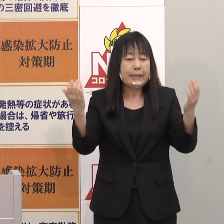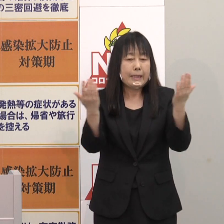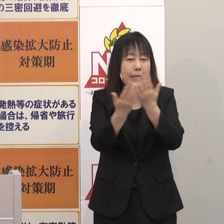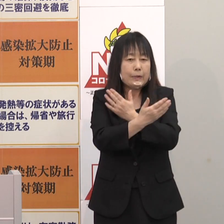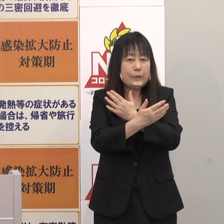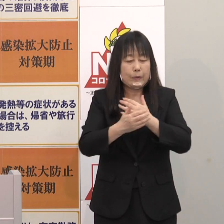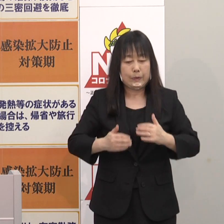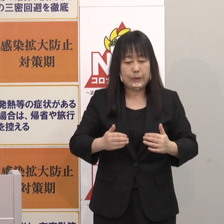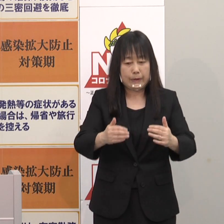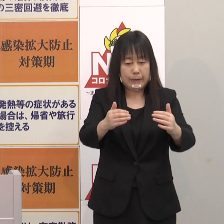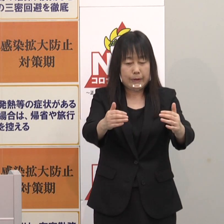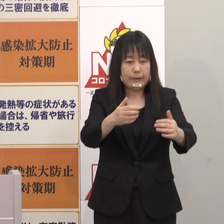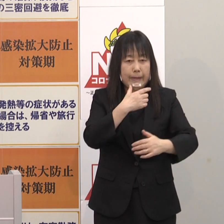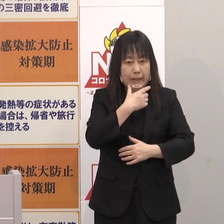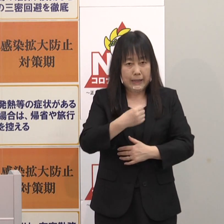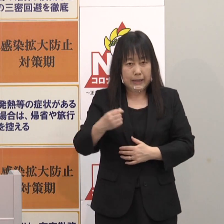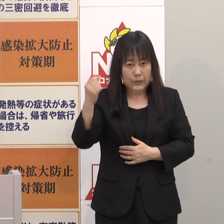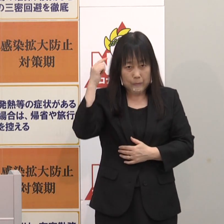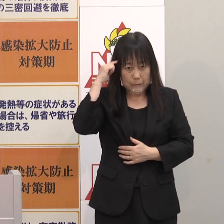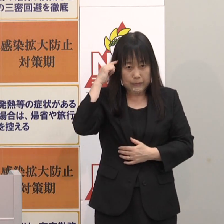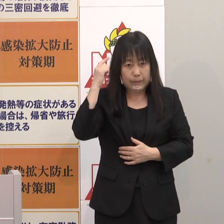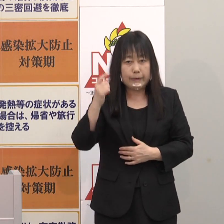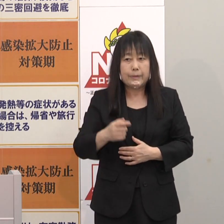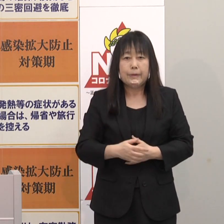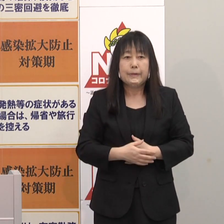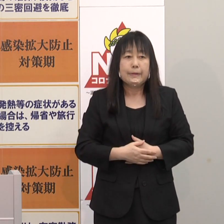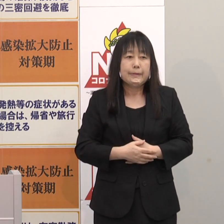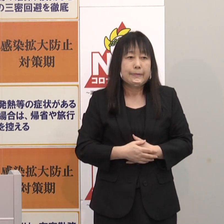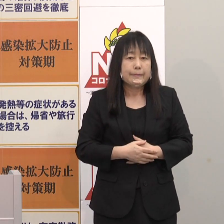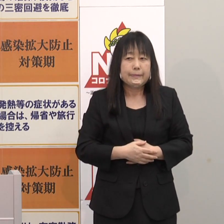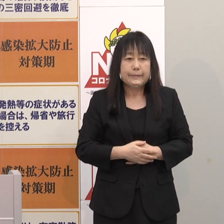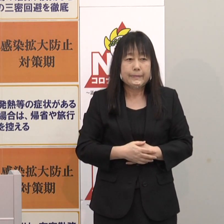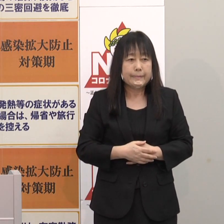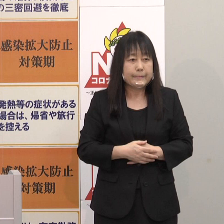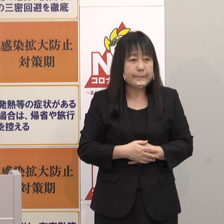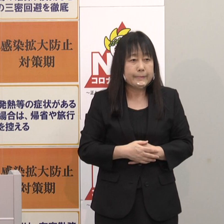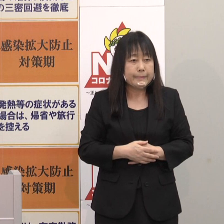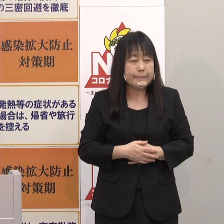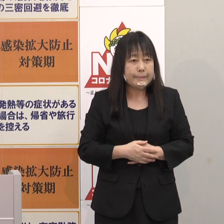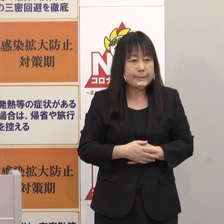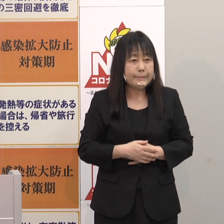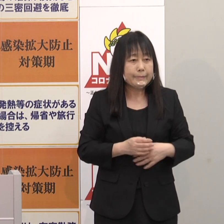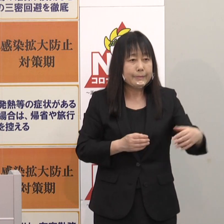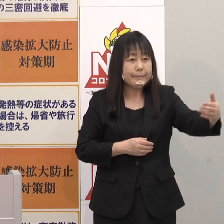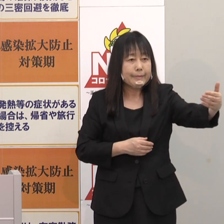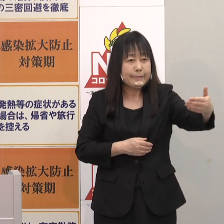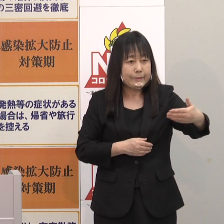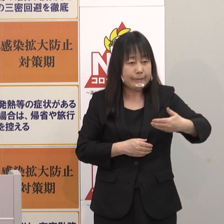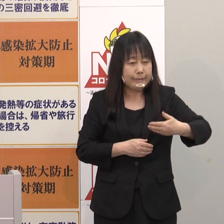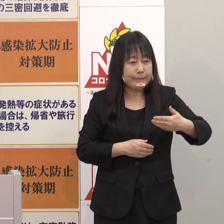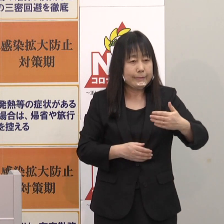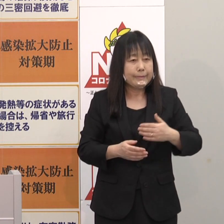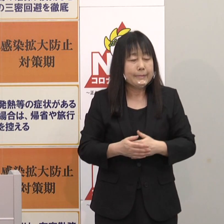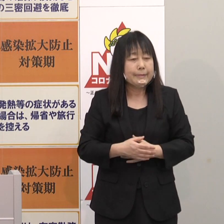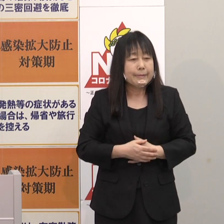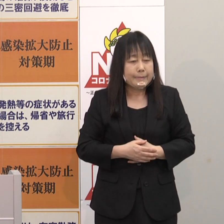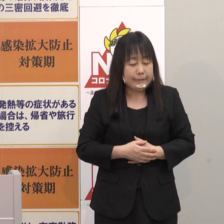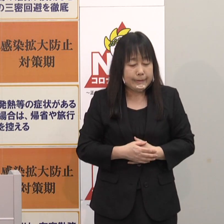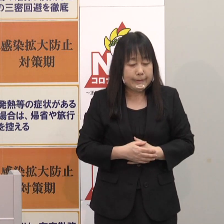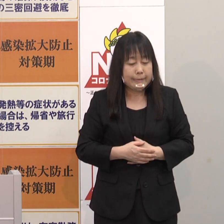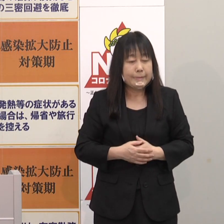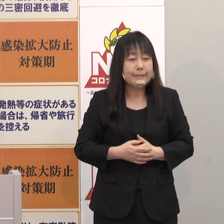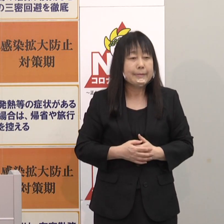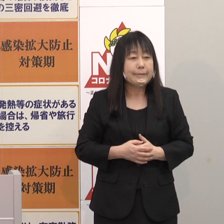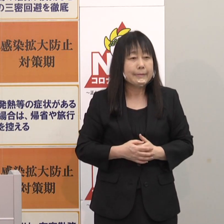他にございますでしょうか。どうぞ。 毎日新聞の西本と申します